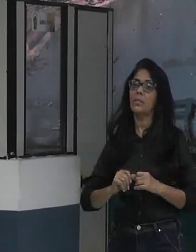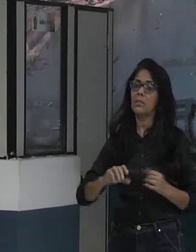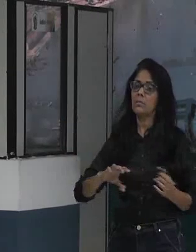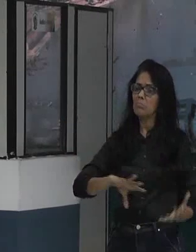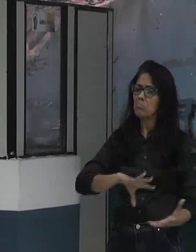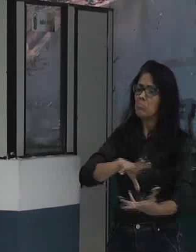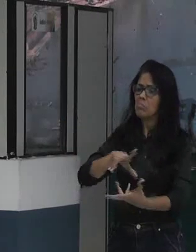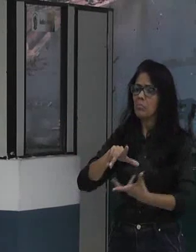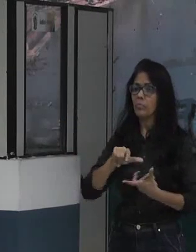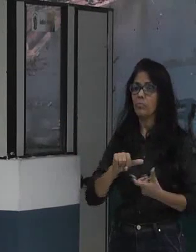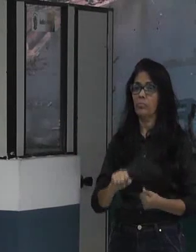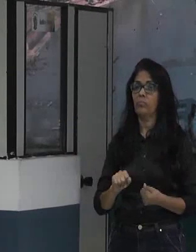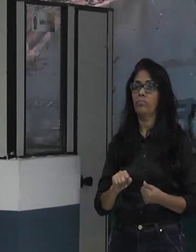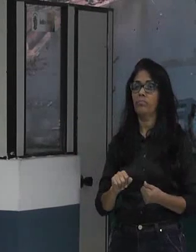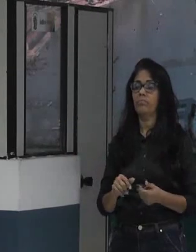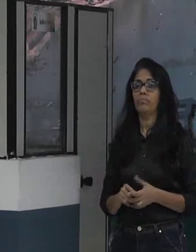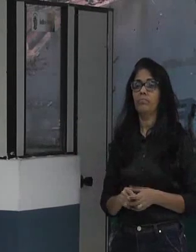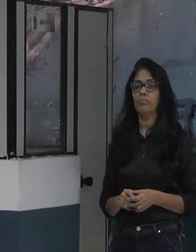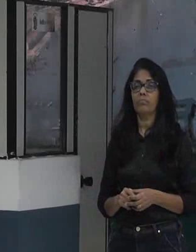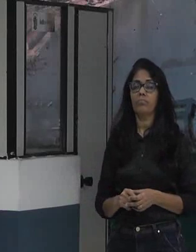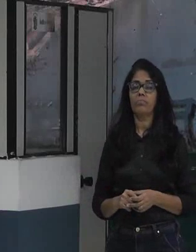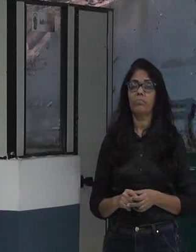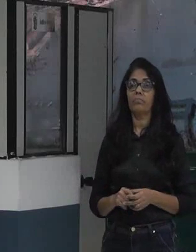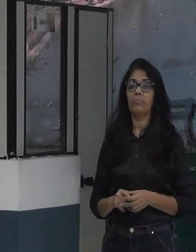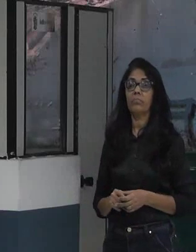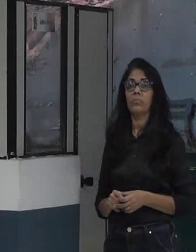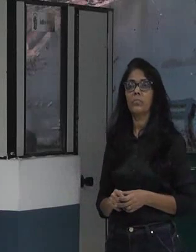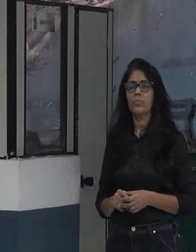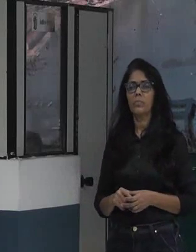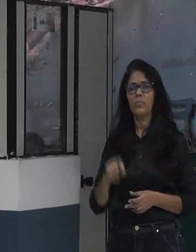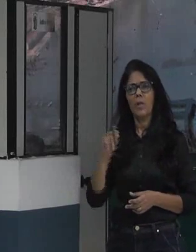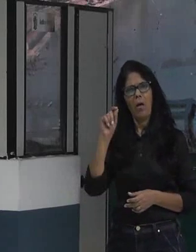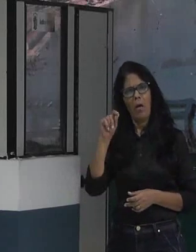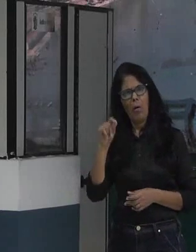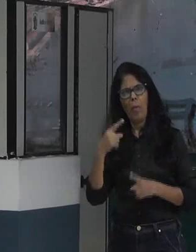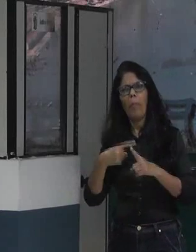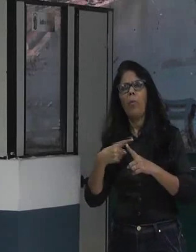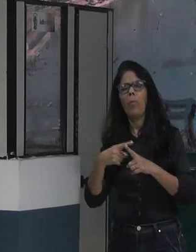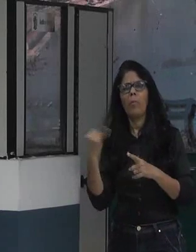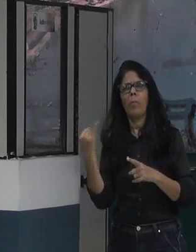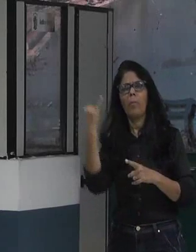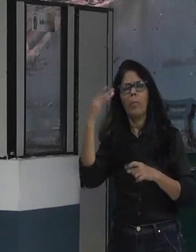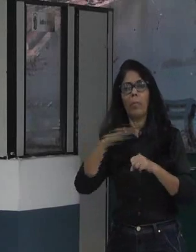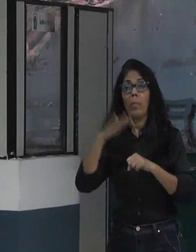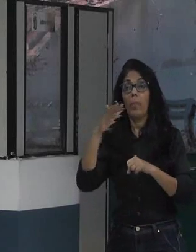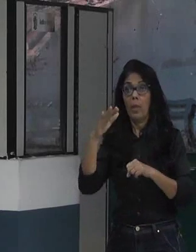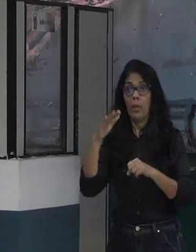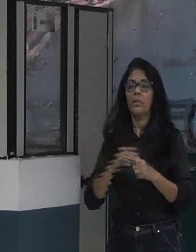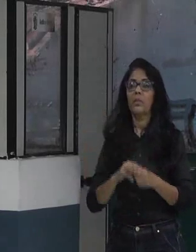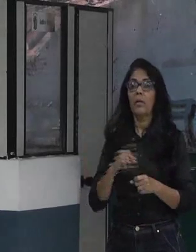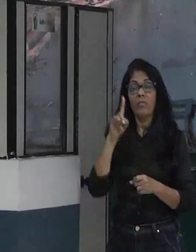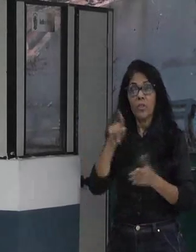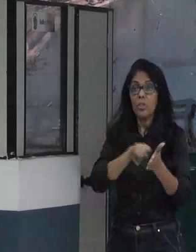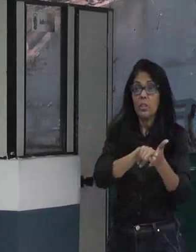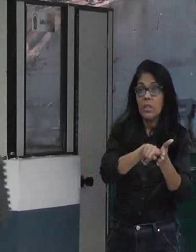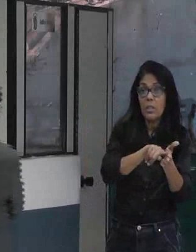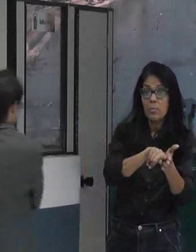este ranking global, são levados em conta indicadores de ensino e pesquisa, além de citações,